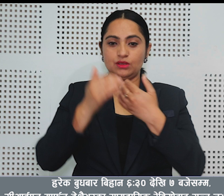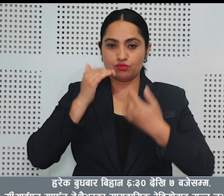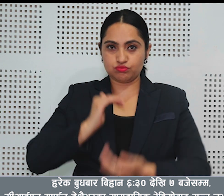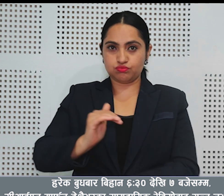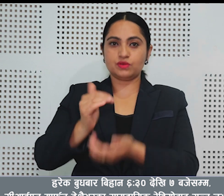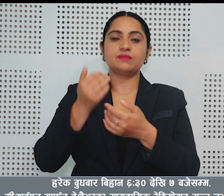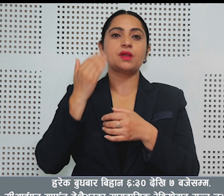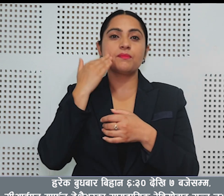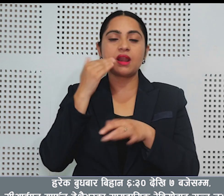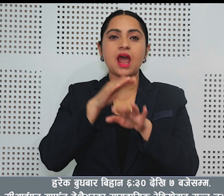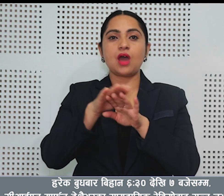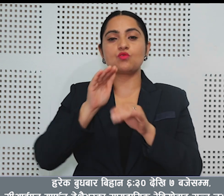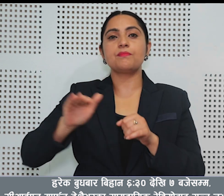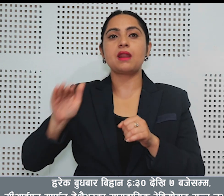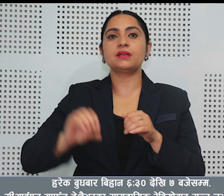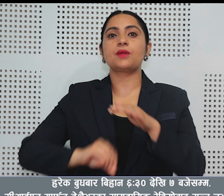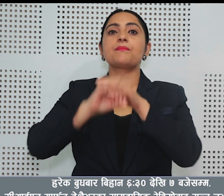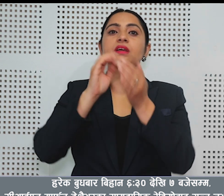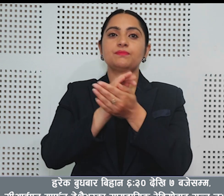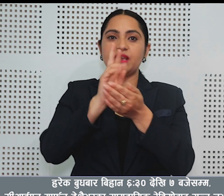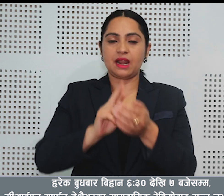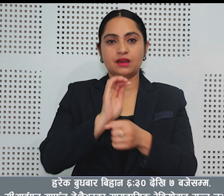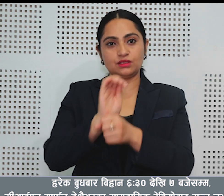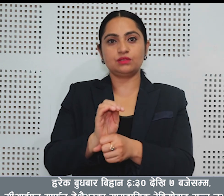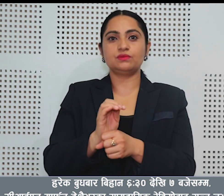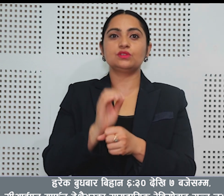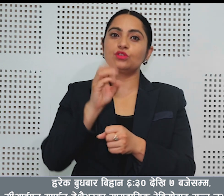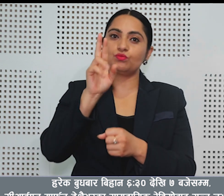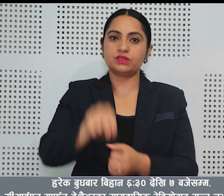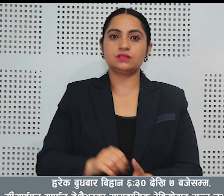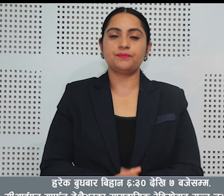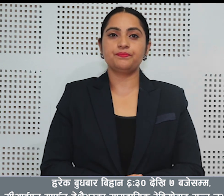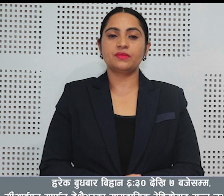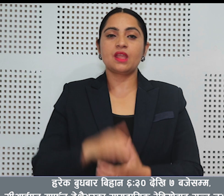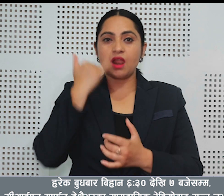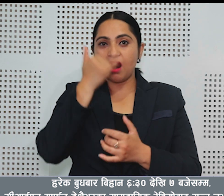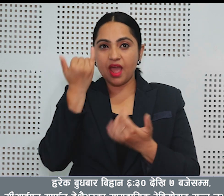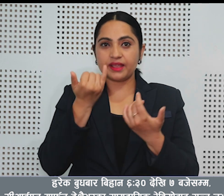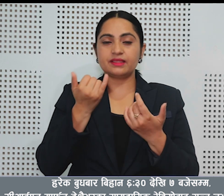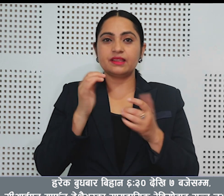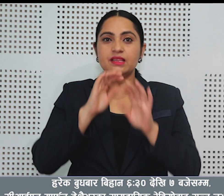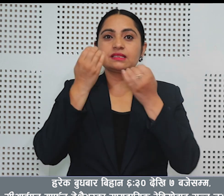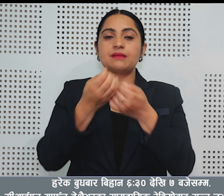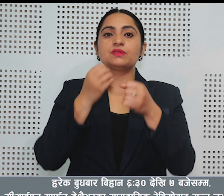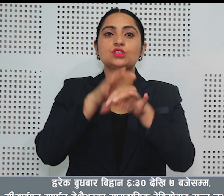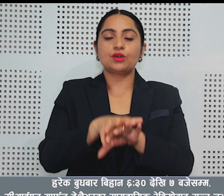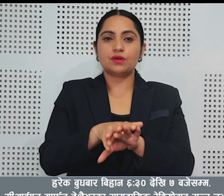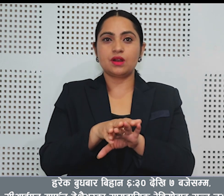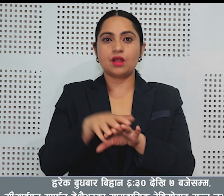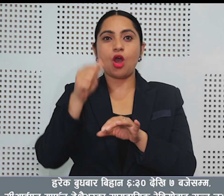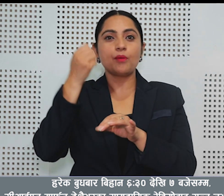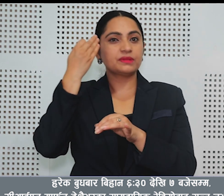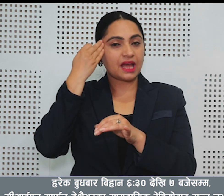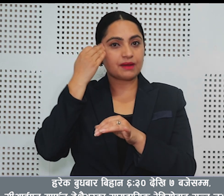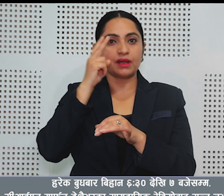सुत्केरी, बालबालिकाहरूलाई प्राथमिकतामा राखेर सेवा उपलब्ध गराइनु पर्दछ। लैङ्गिक तथा सामाजिक समावेशीकरण